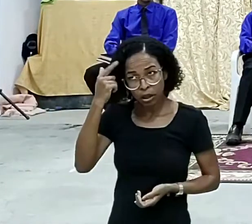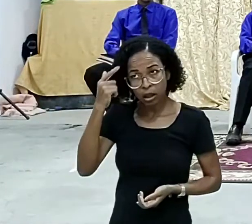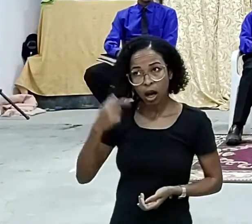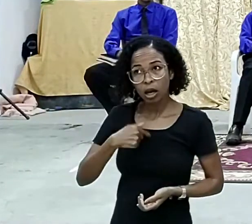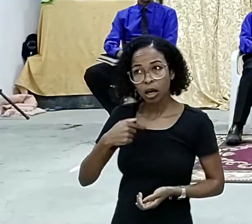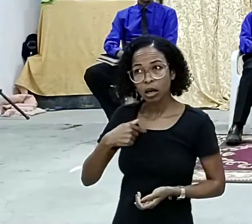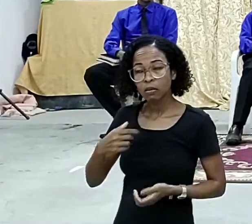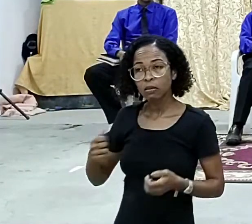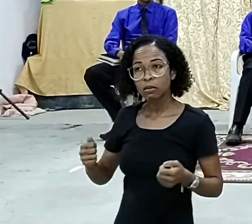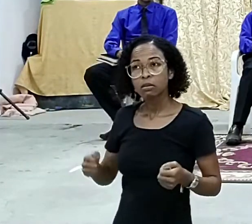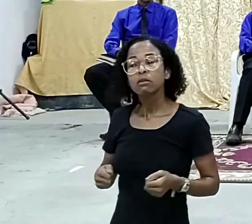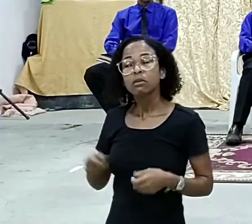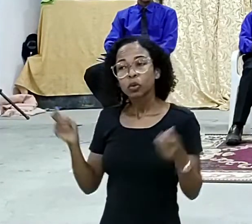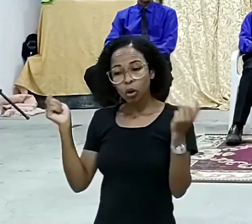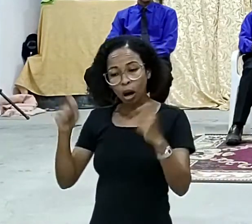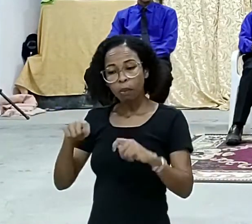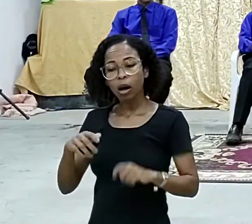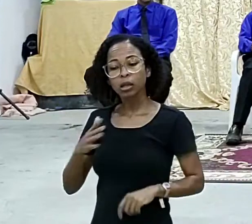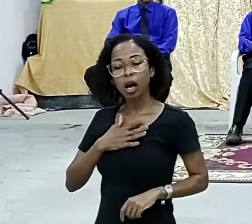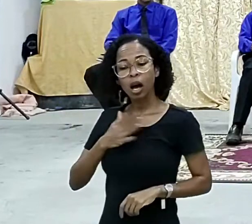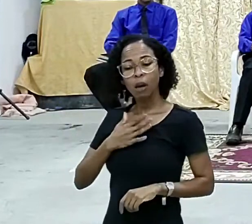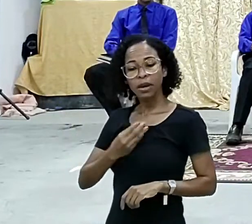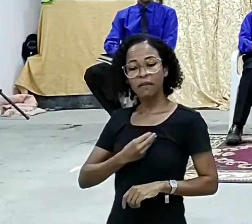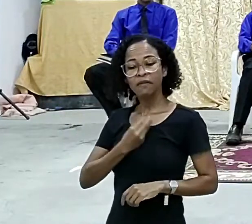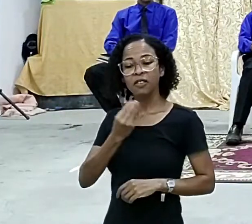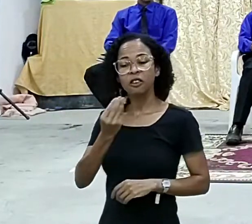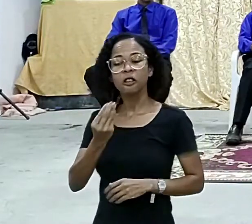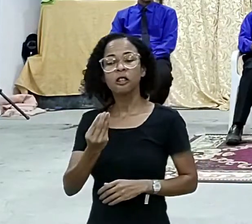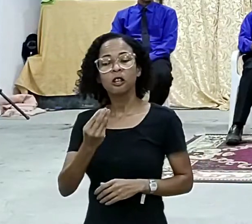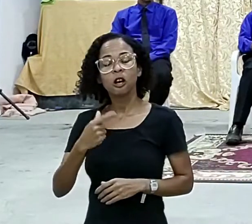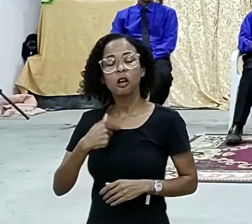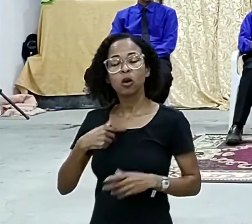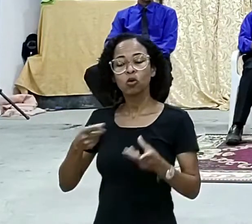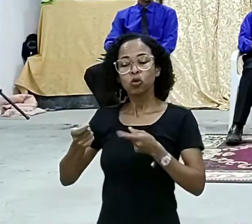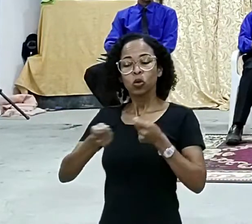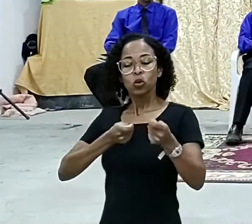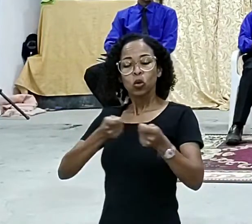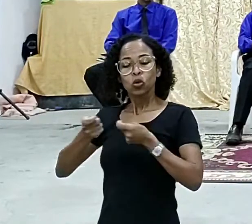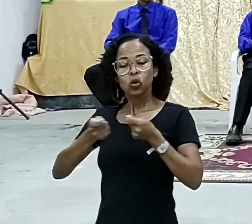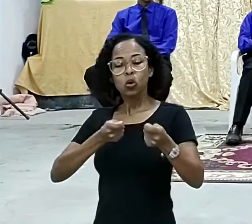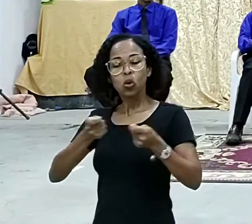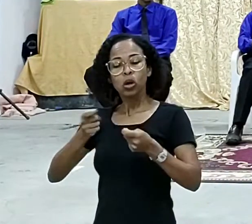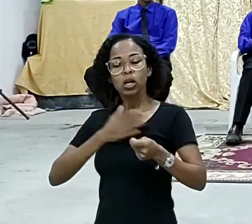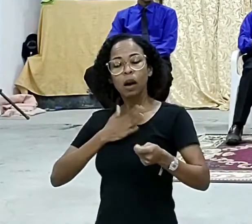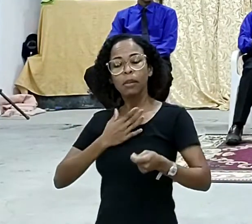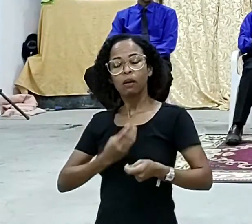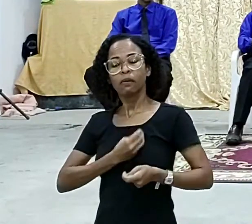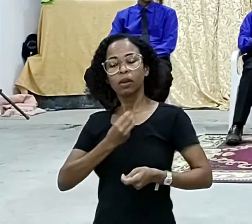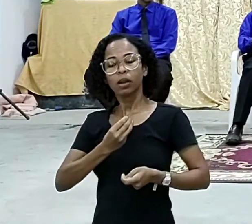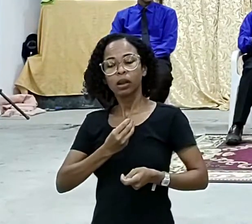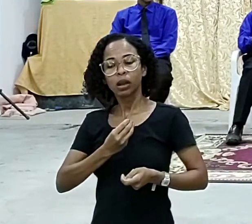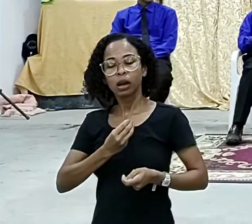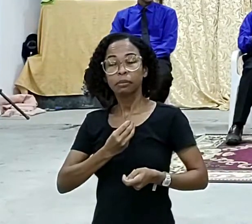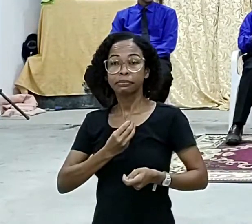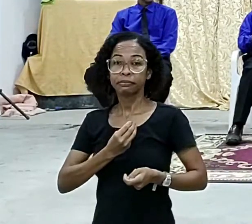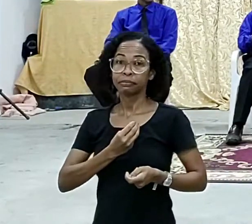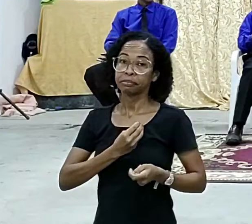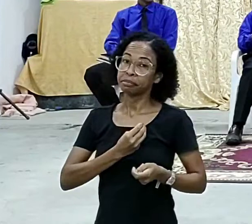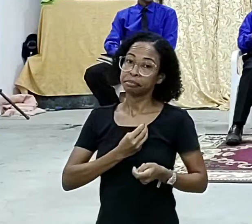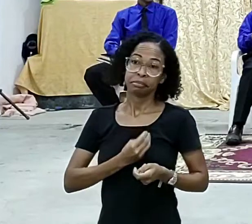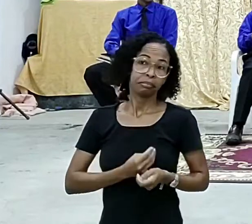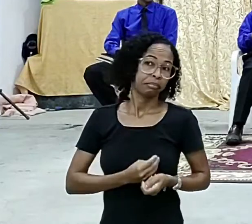certamente caminhará mal. Mas se nós dermos as rédeas para o Senhor